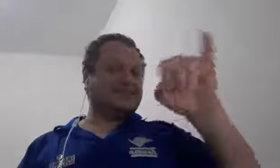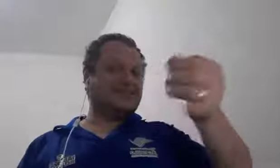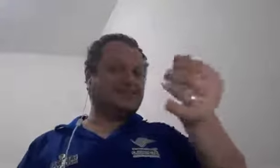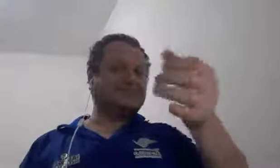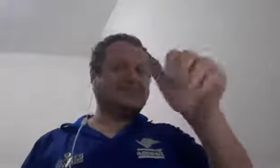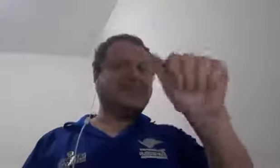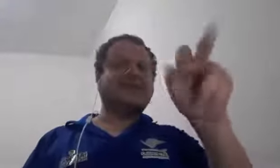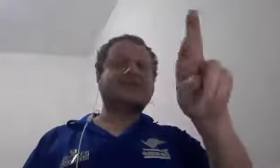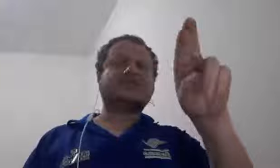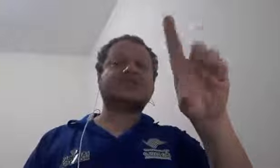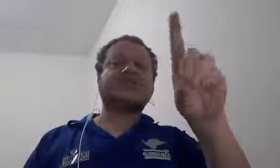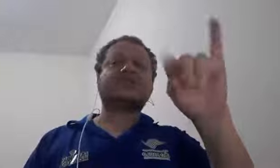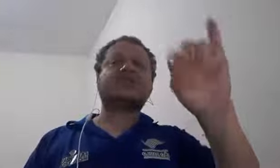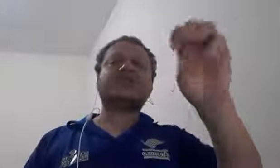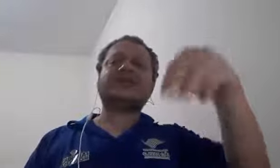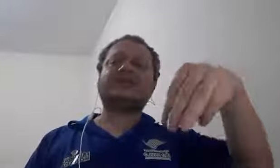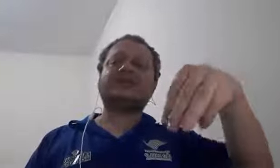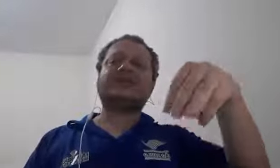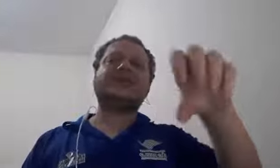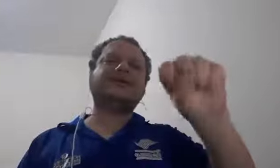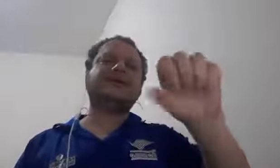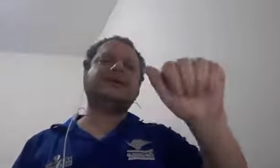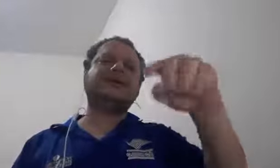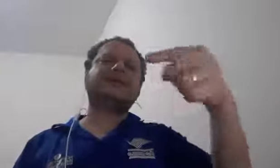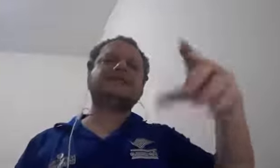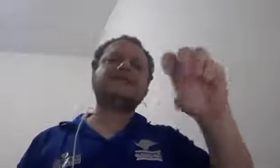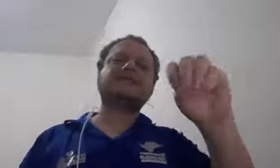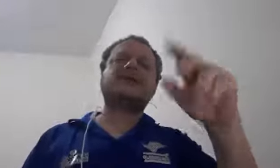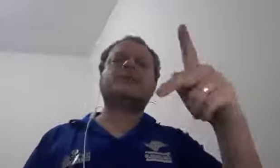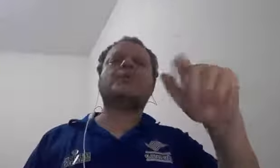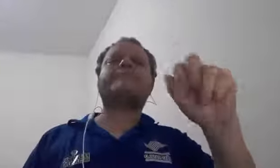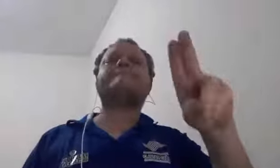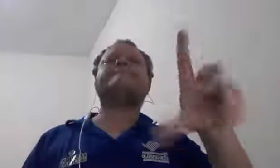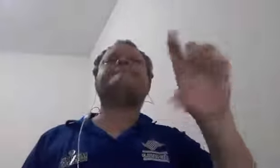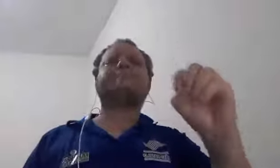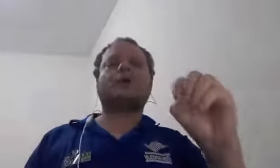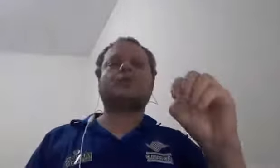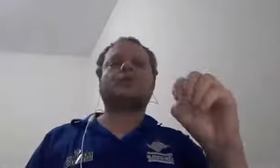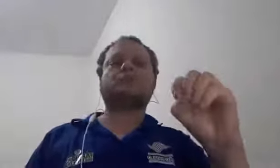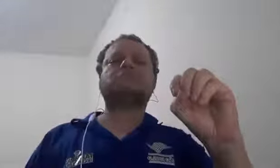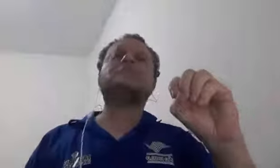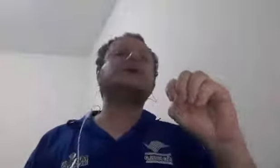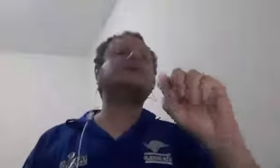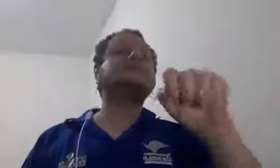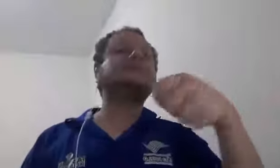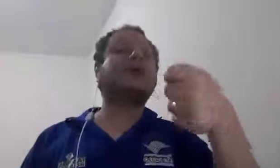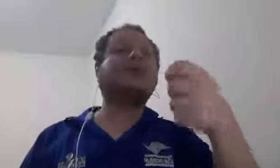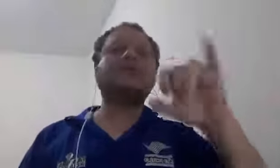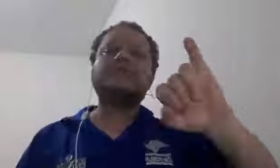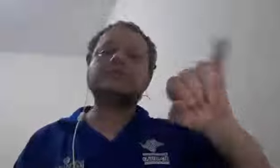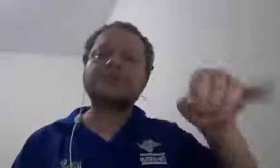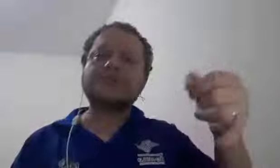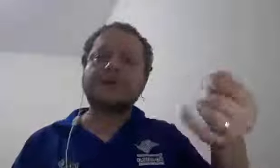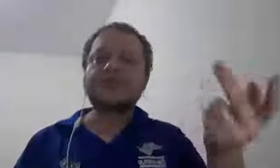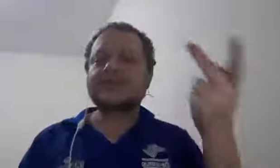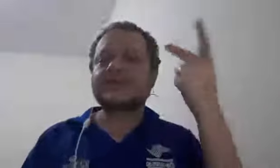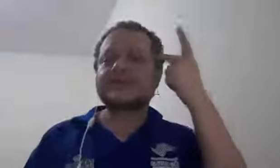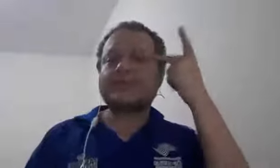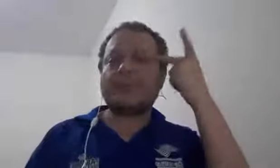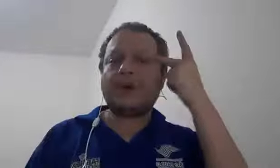Estação Jardim São Paulo. Sinal Jardim São